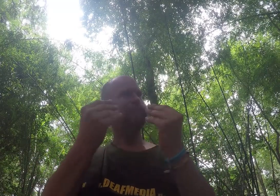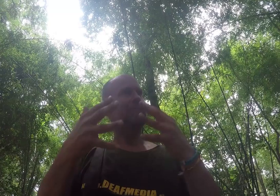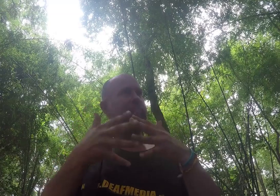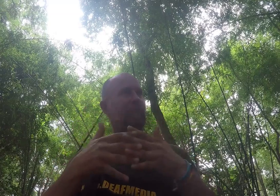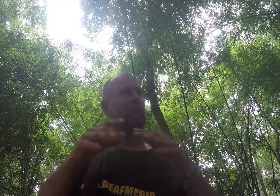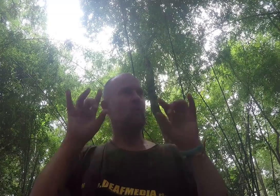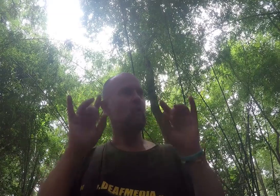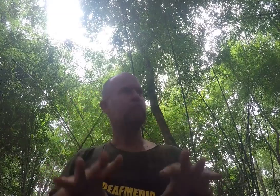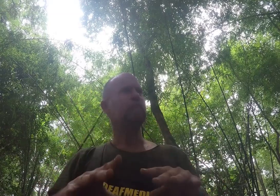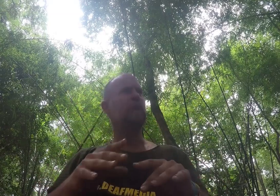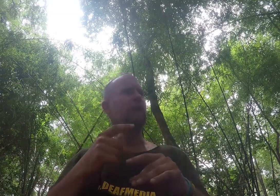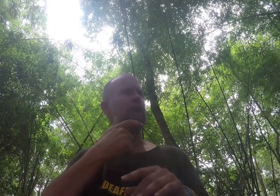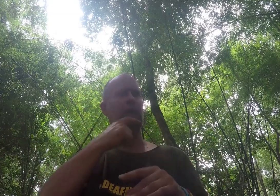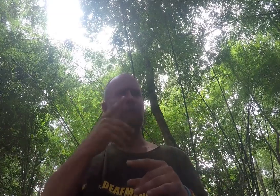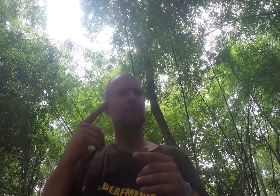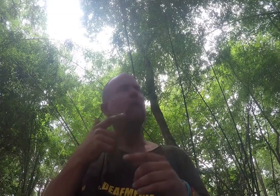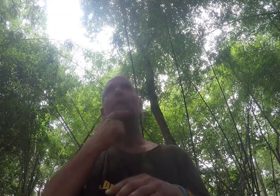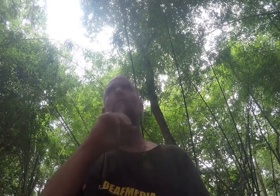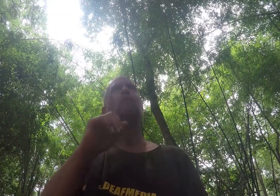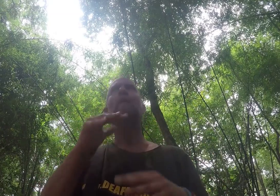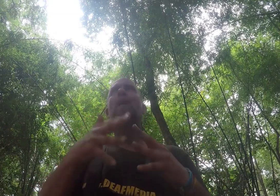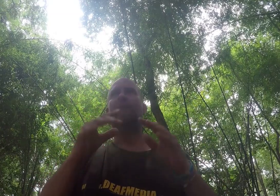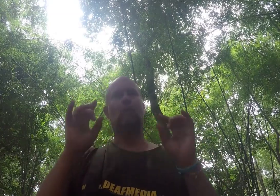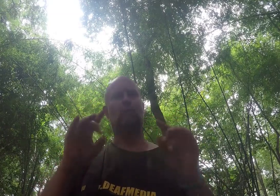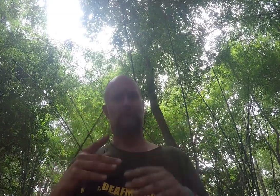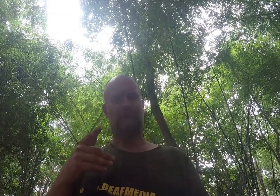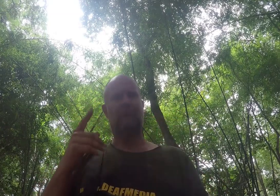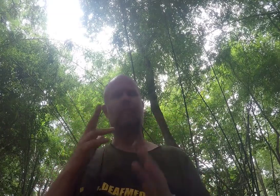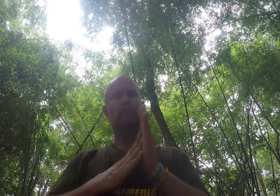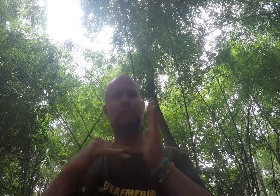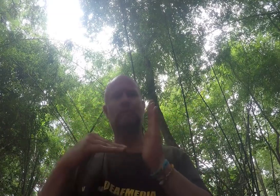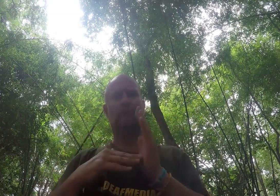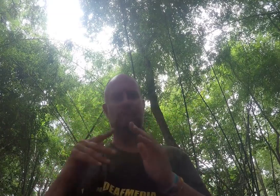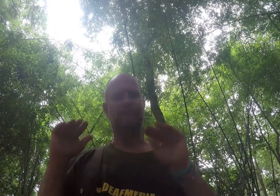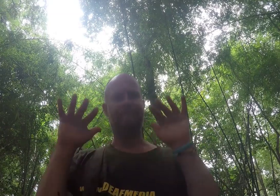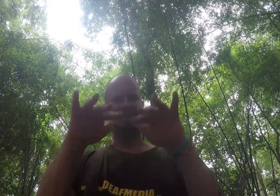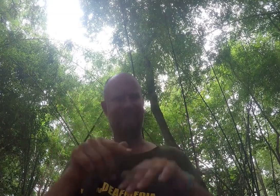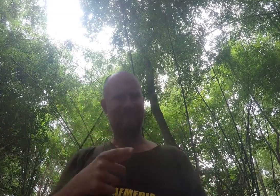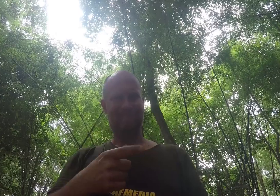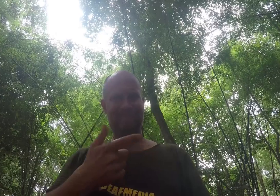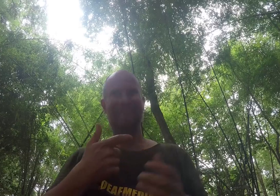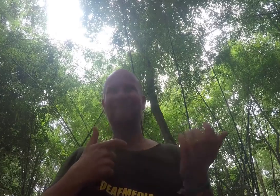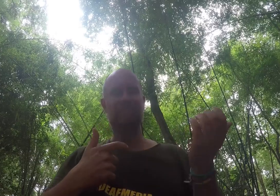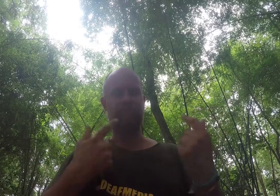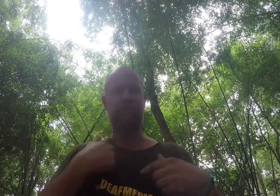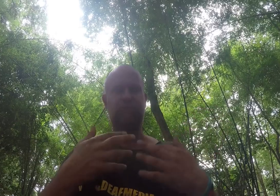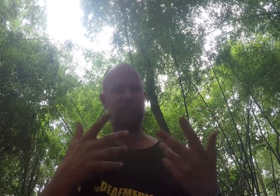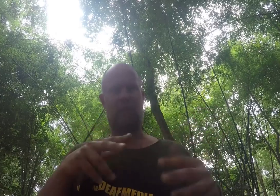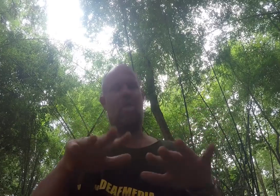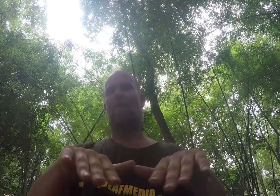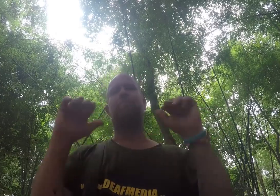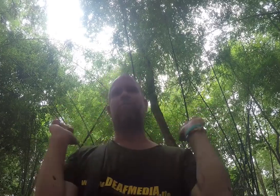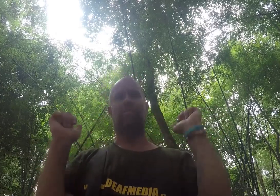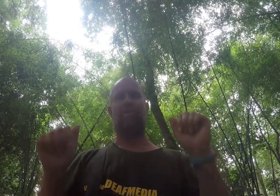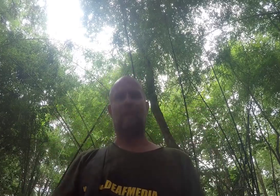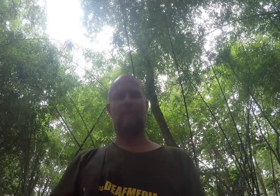Das erinnert mich irgendwie an den Versuch der Amis und der Engländer, Neuseeland zu erobern. Die Soldaten mussten aufgeben, ähnlich